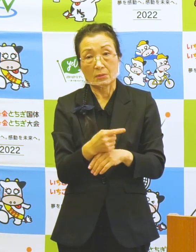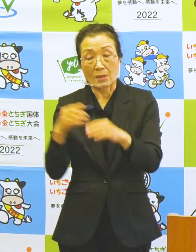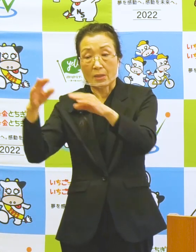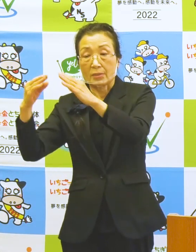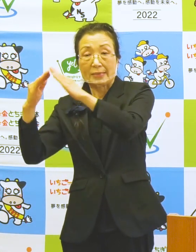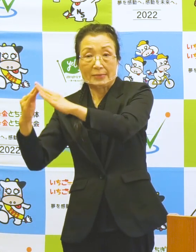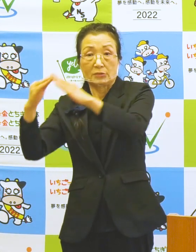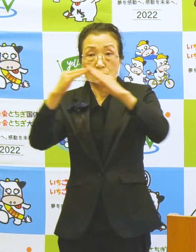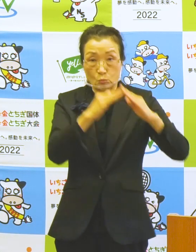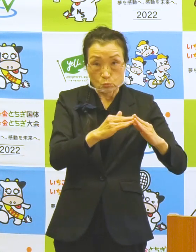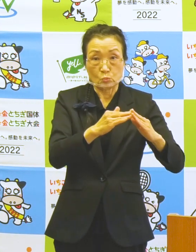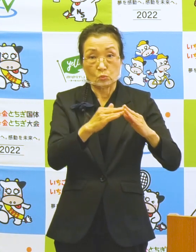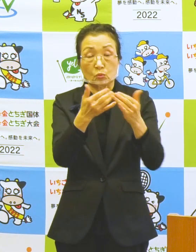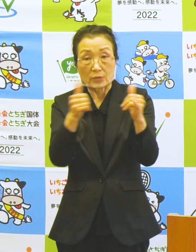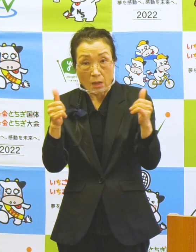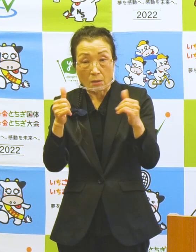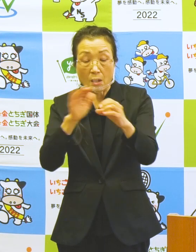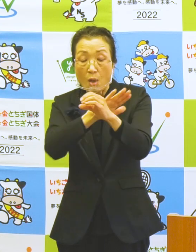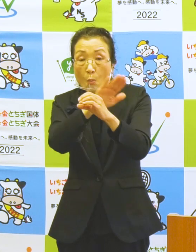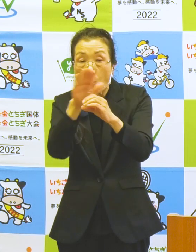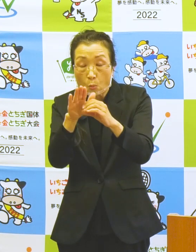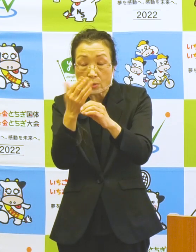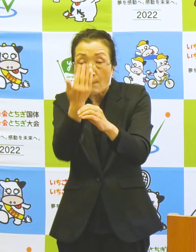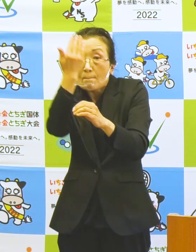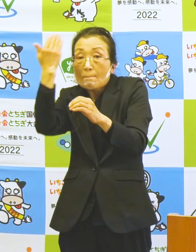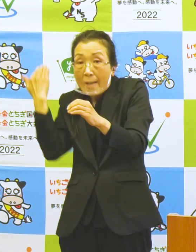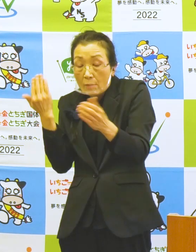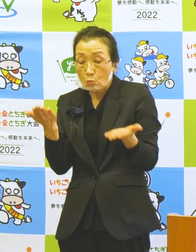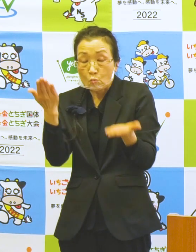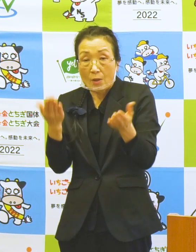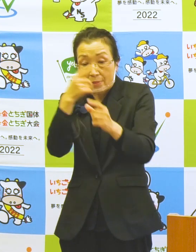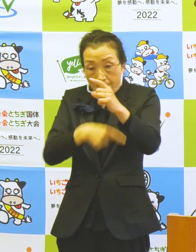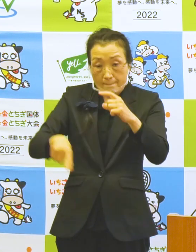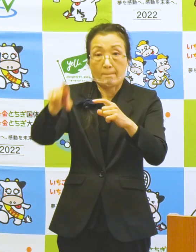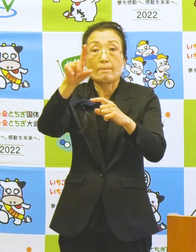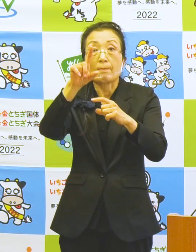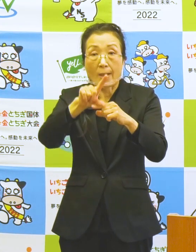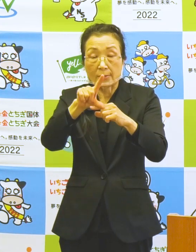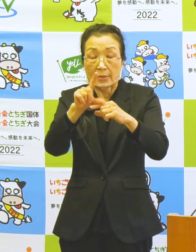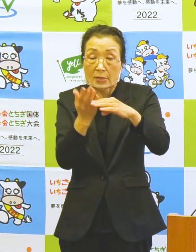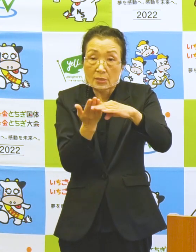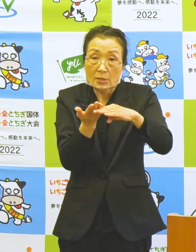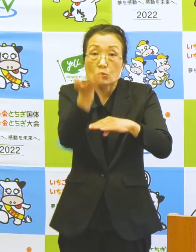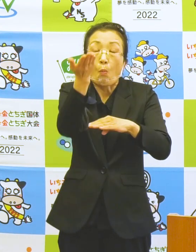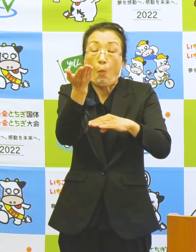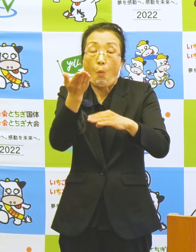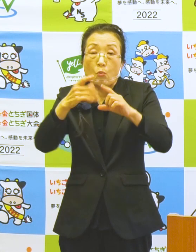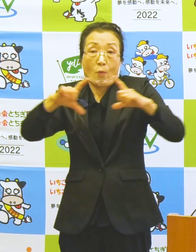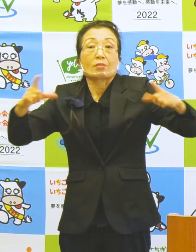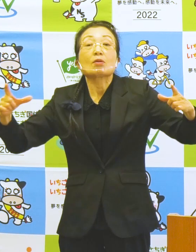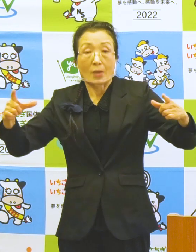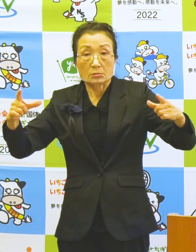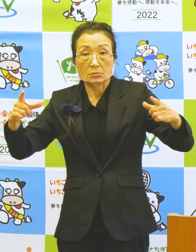者、コロナ前の2倍以上今増えています。ふるさと納